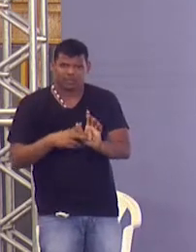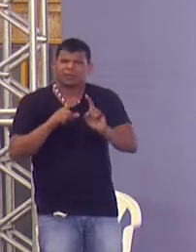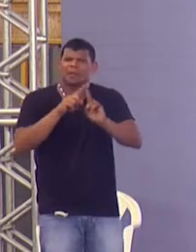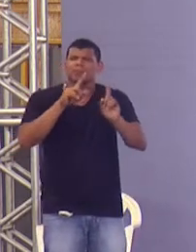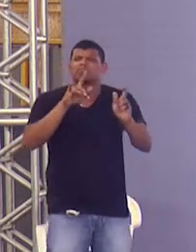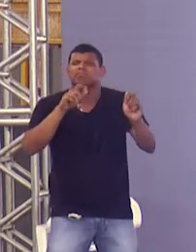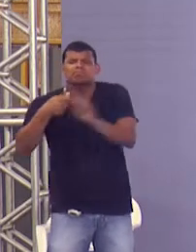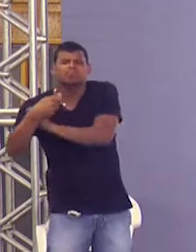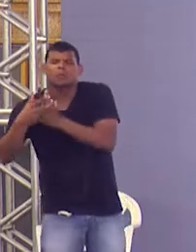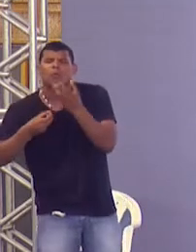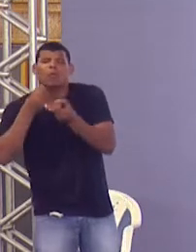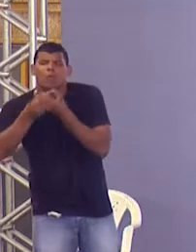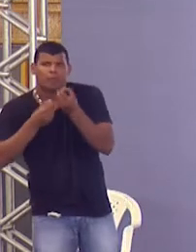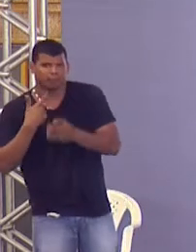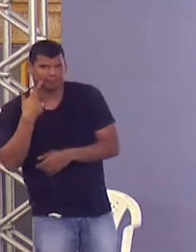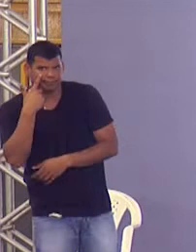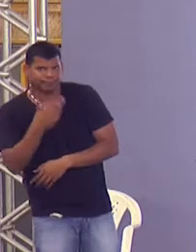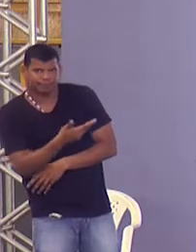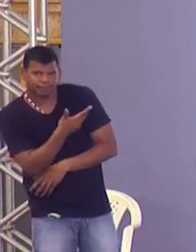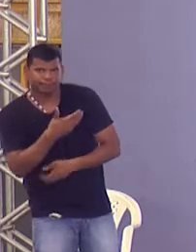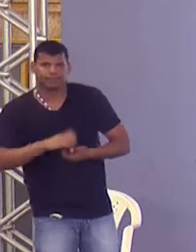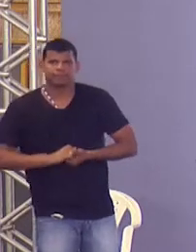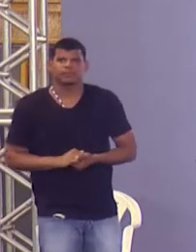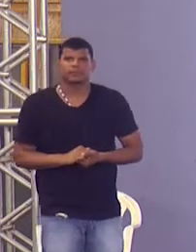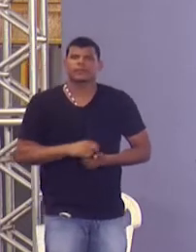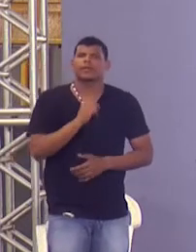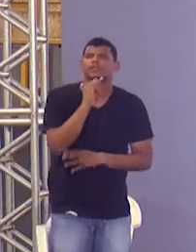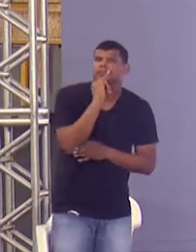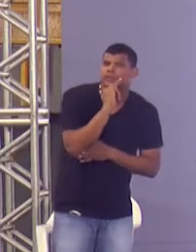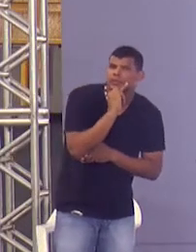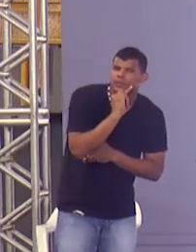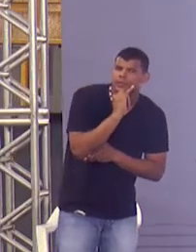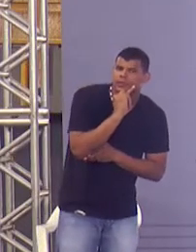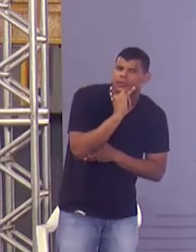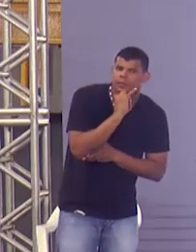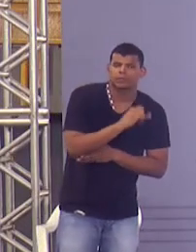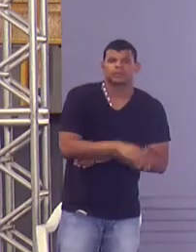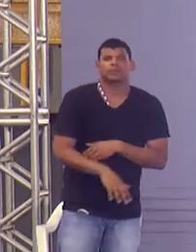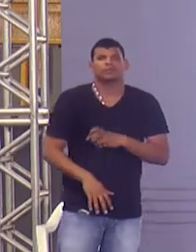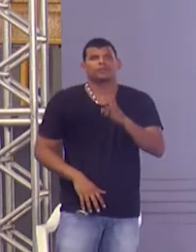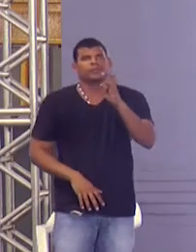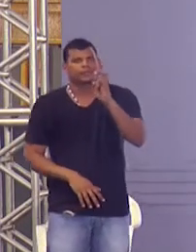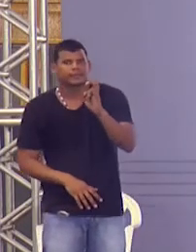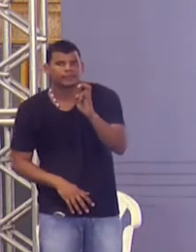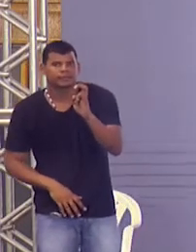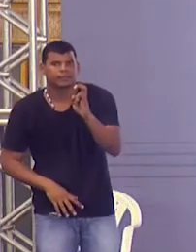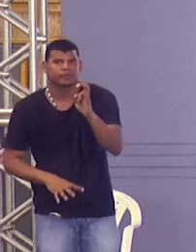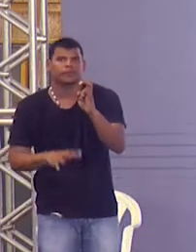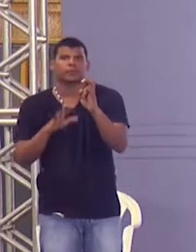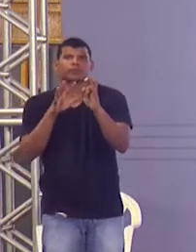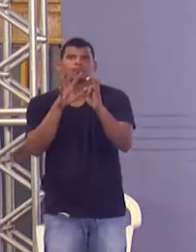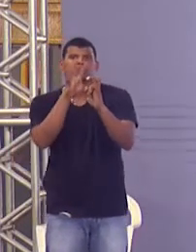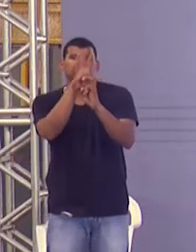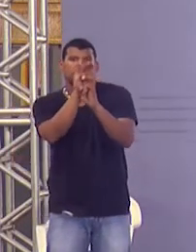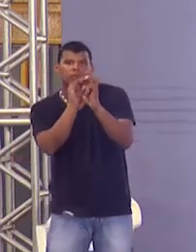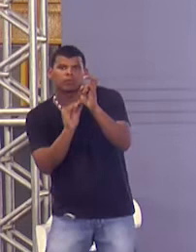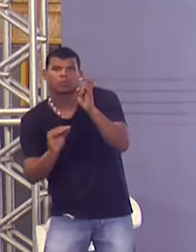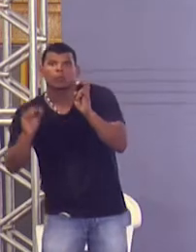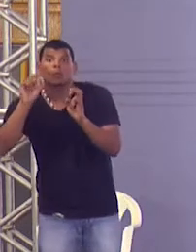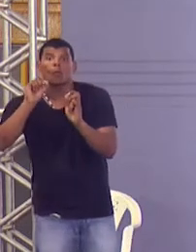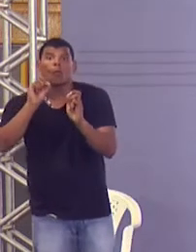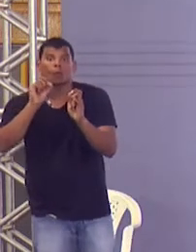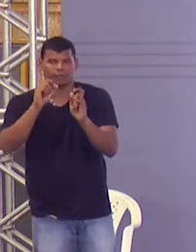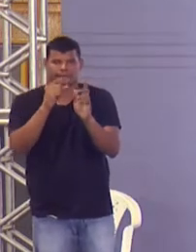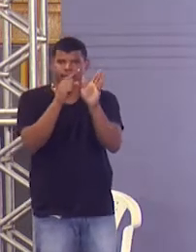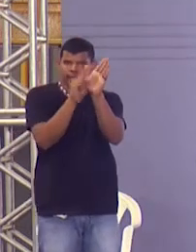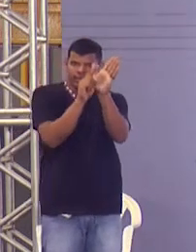e inverto a base. Se a base for 5, vai ficar 1 sobre 5. Se a